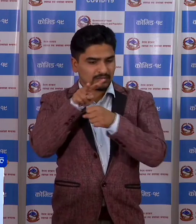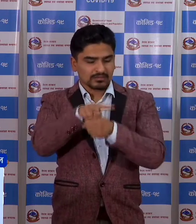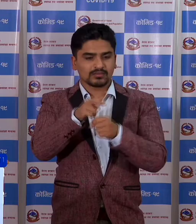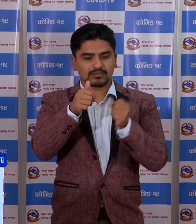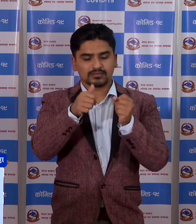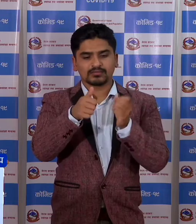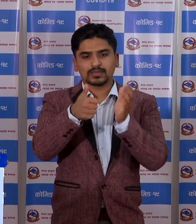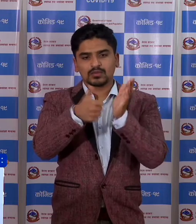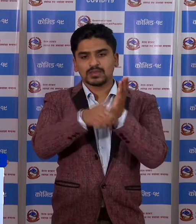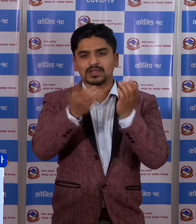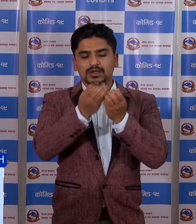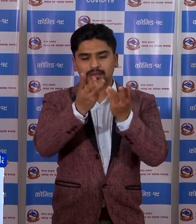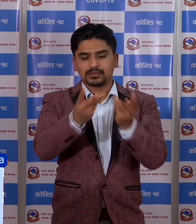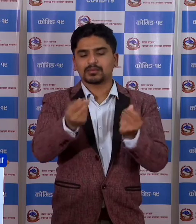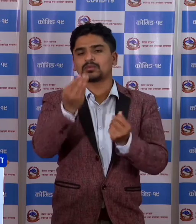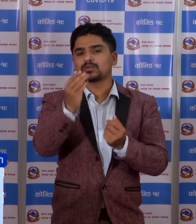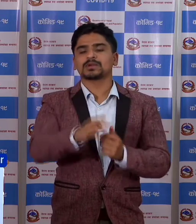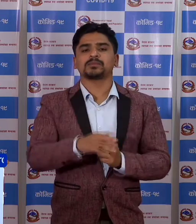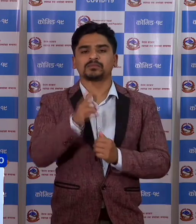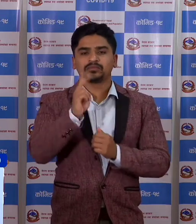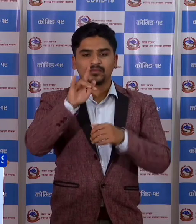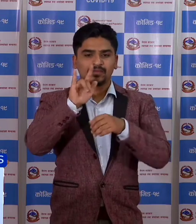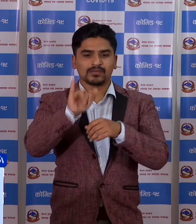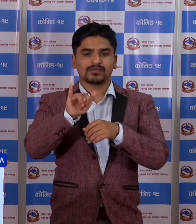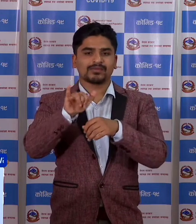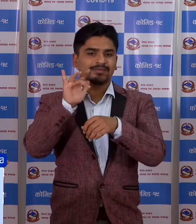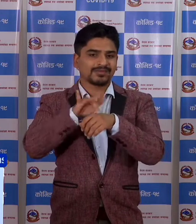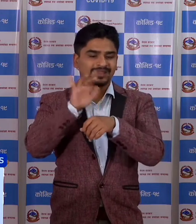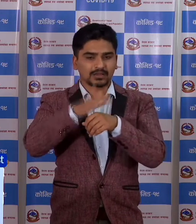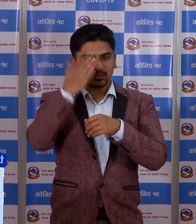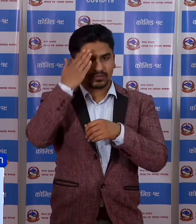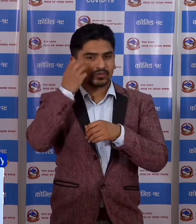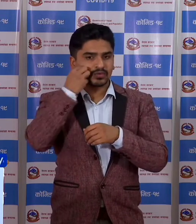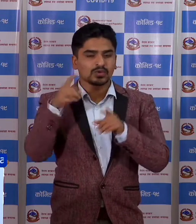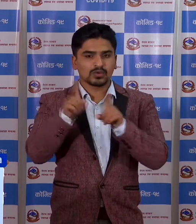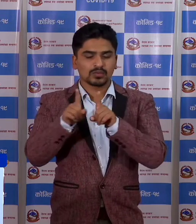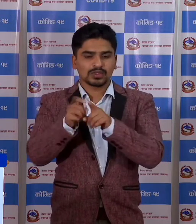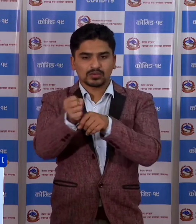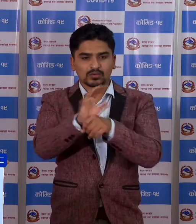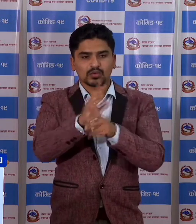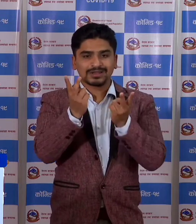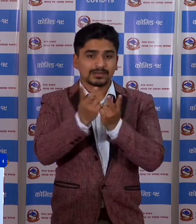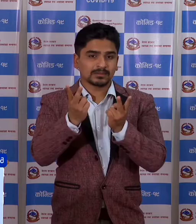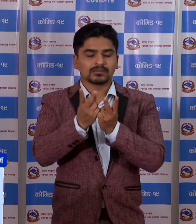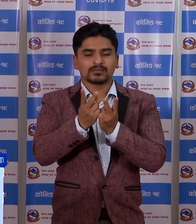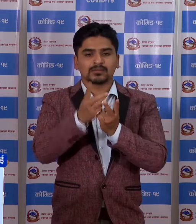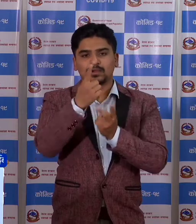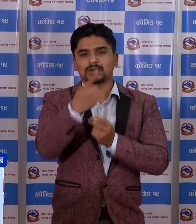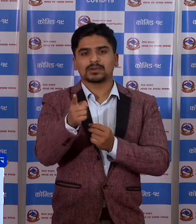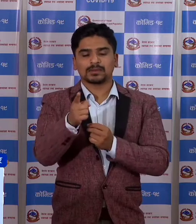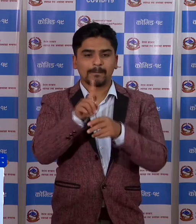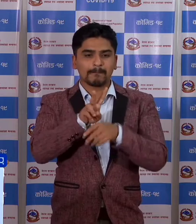निगरानीमा उपचार गरे निको हुन्छ। यो डेङ्गु ज्वरो पनि यो कोरोना जस्तै खालको